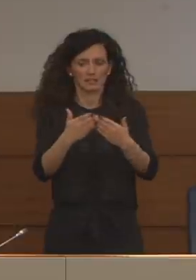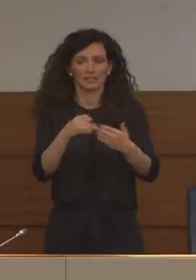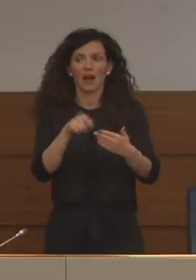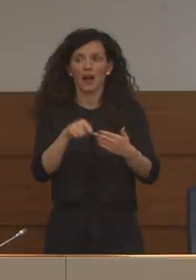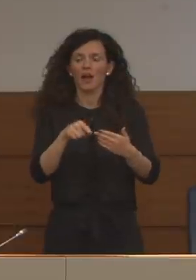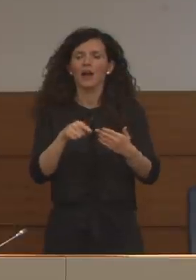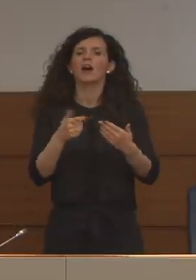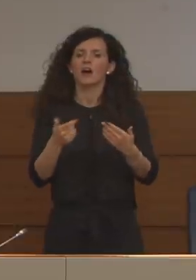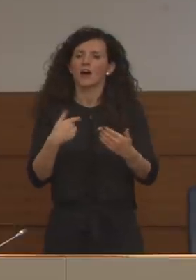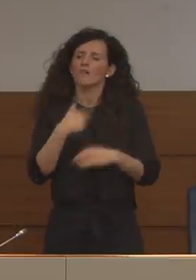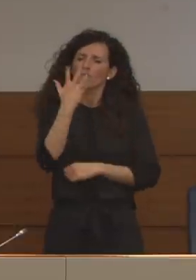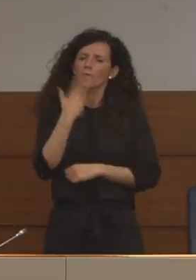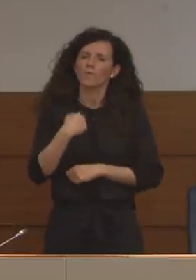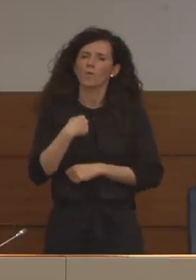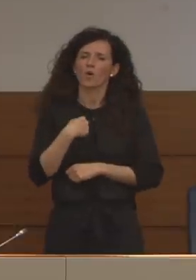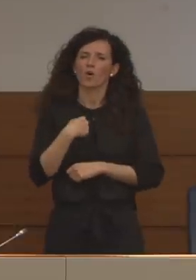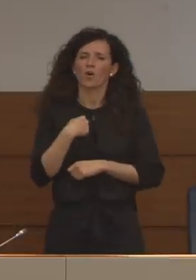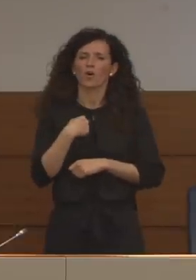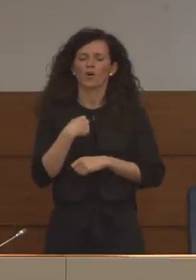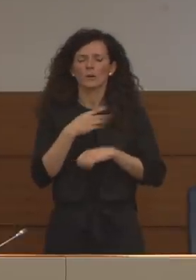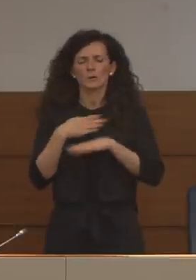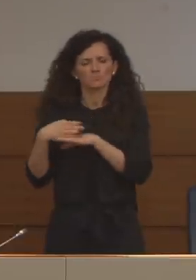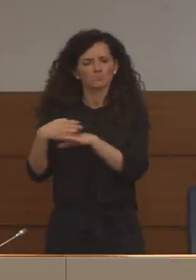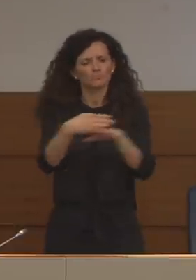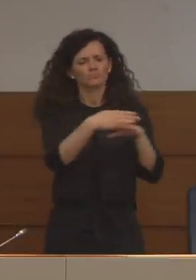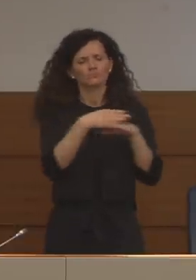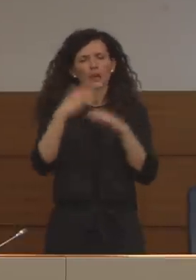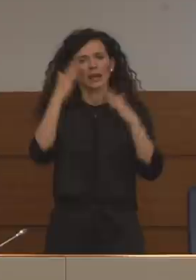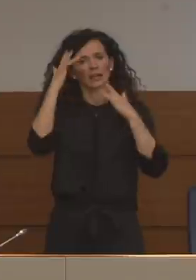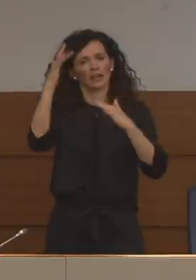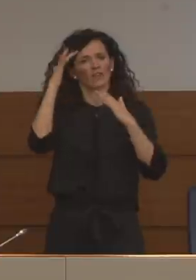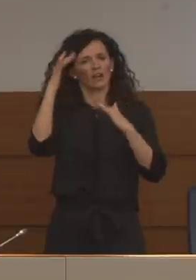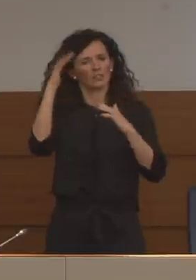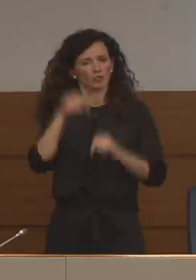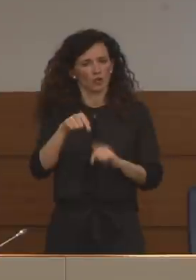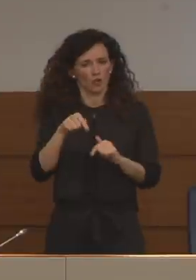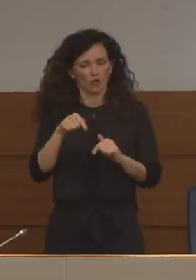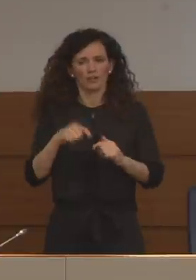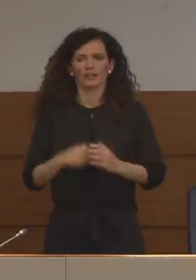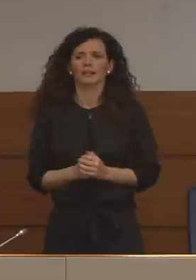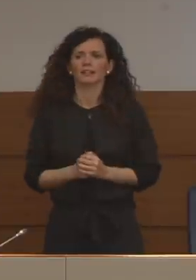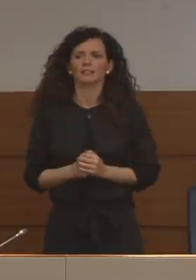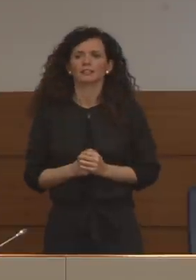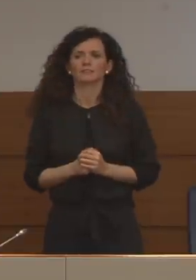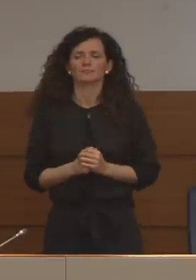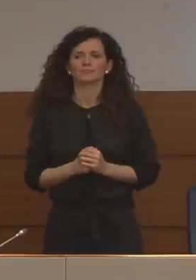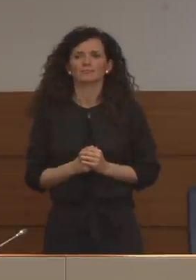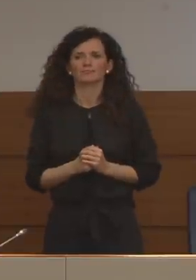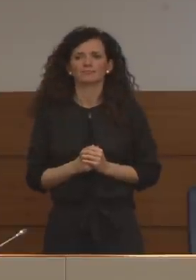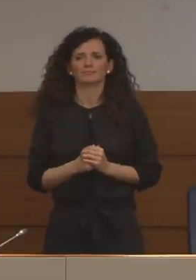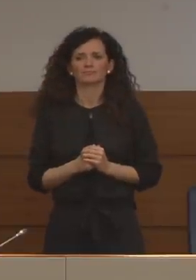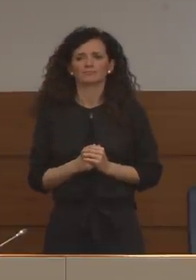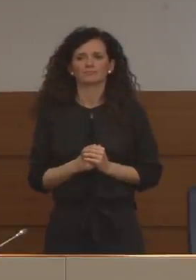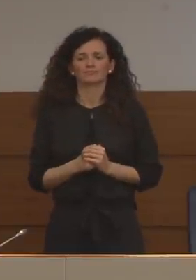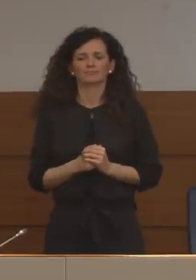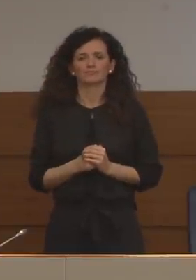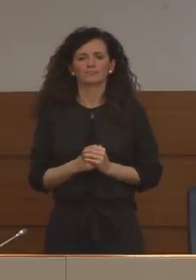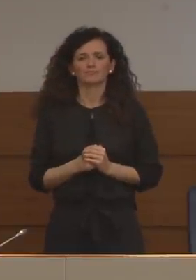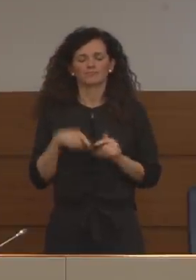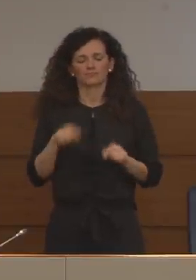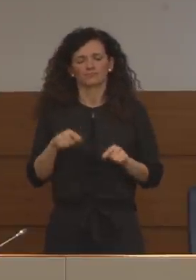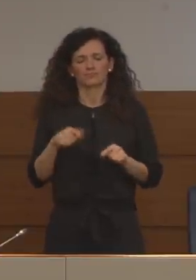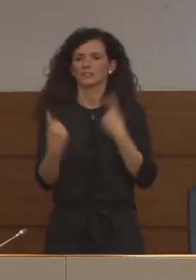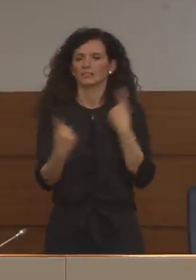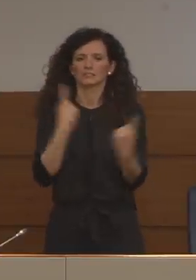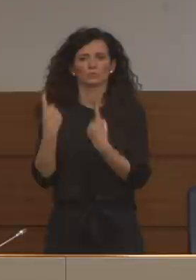condividere con voi 5 riflessioni che sono nell'ordine questa è una situazione emergenziale